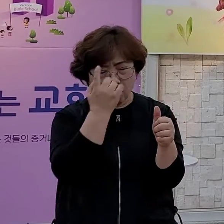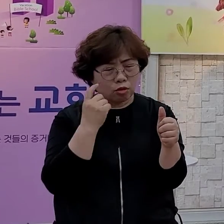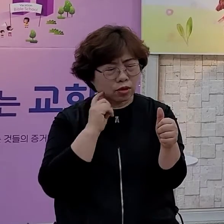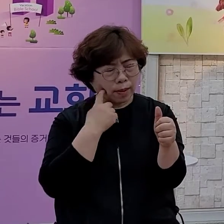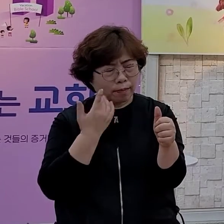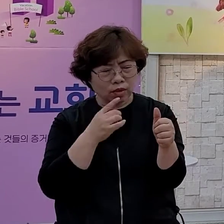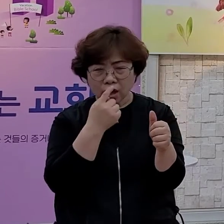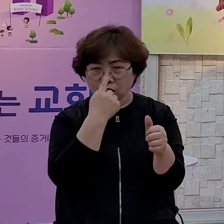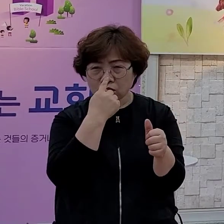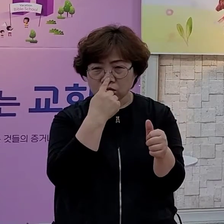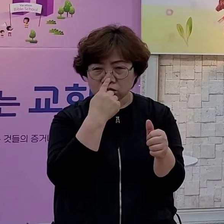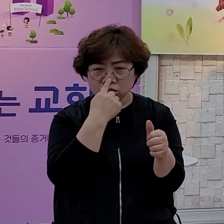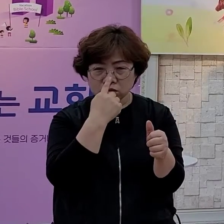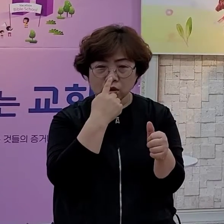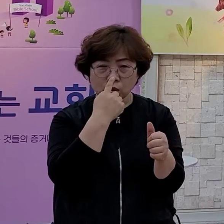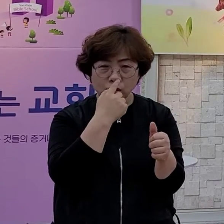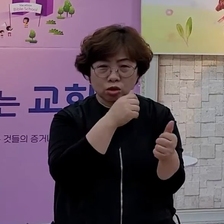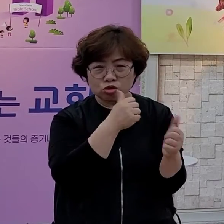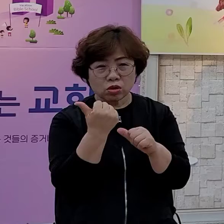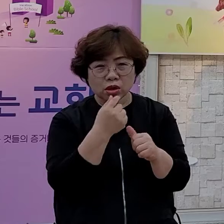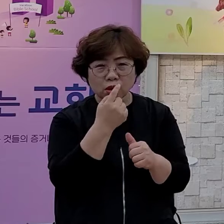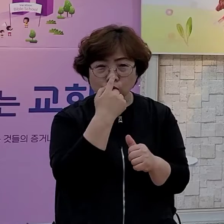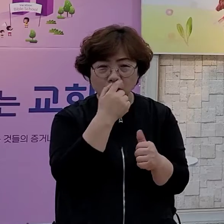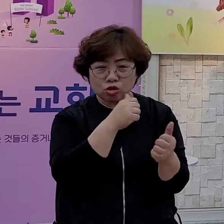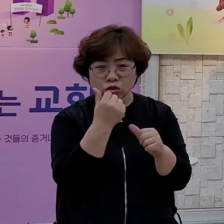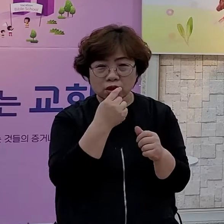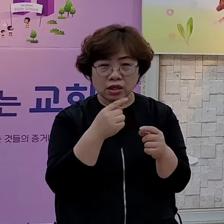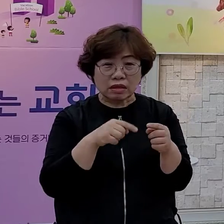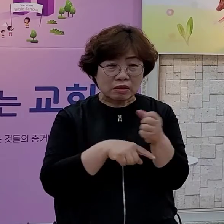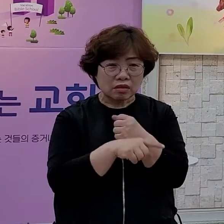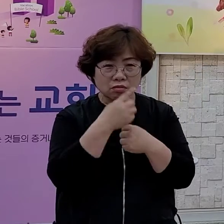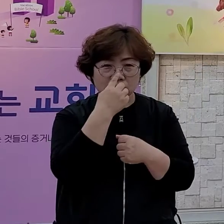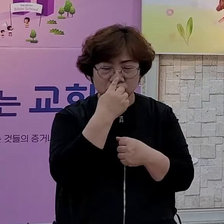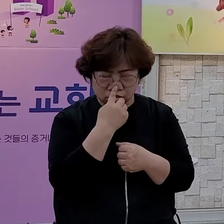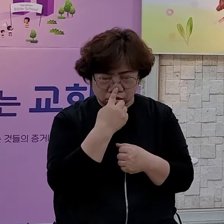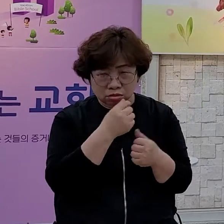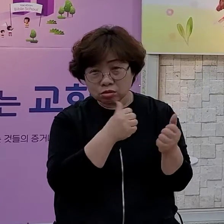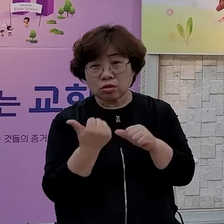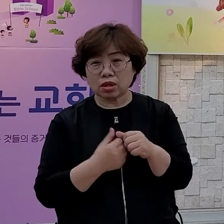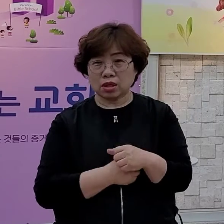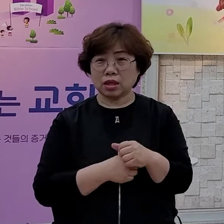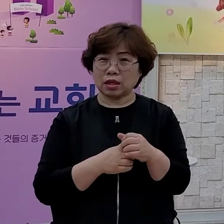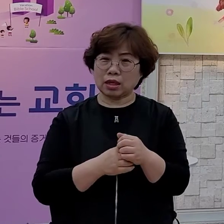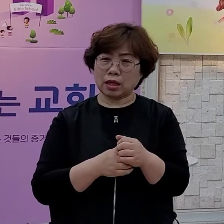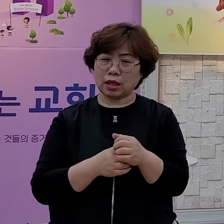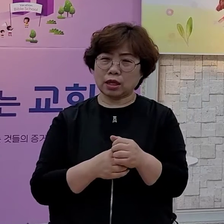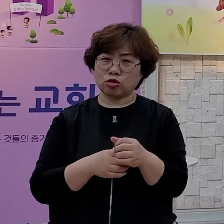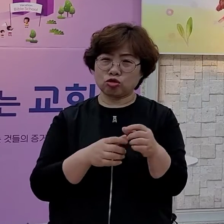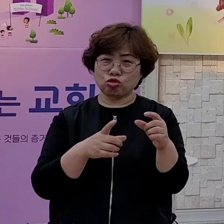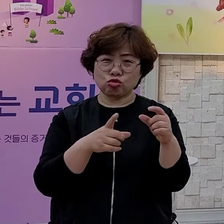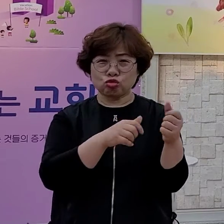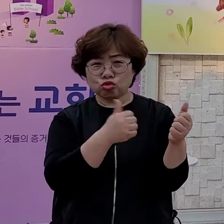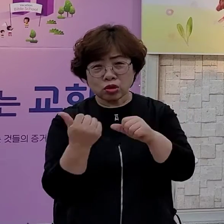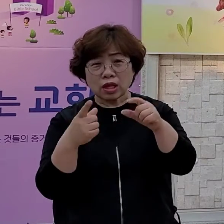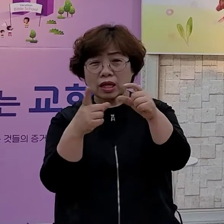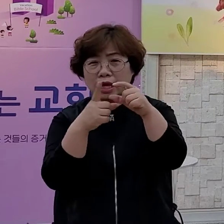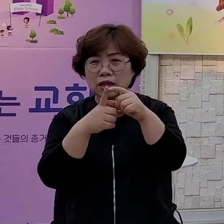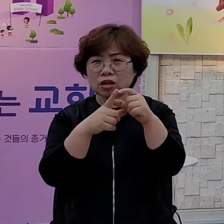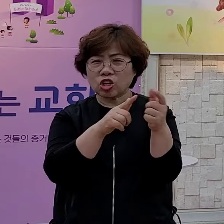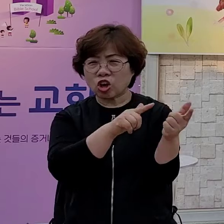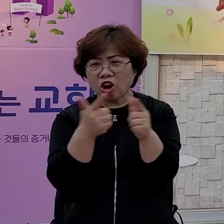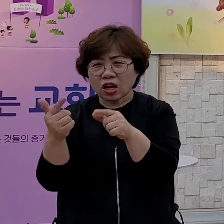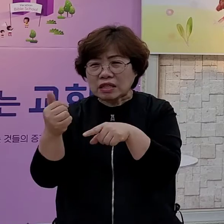여러분, 무슨 말인지 이해하셨습니까? 빛깔이 죽었다 그러고, 코가 죽었다 그러고, 기가 죽었다